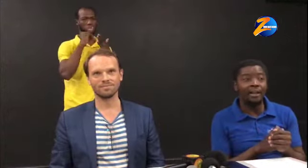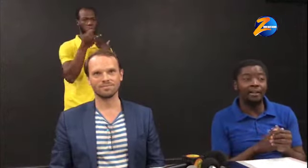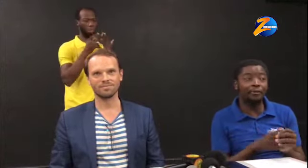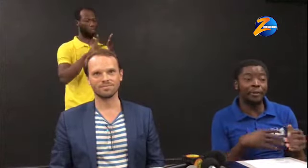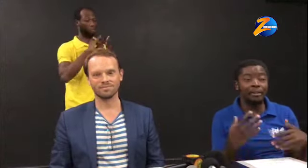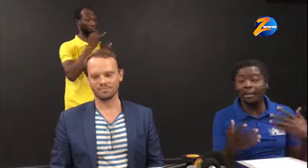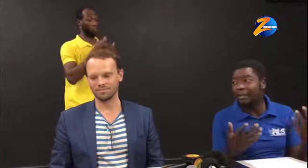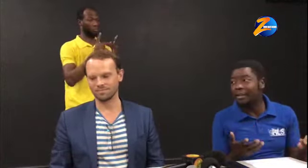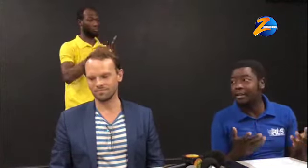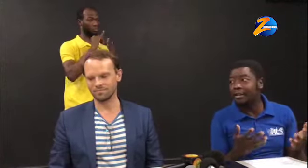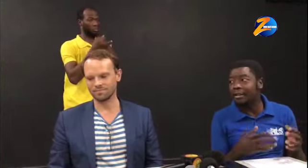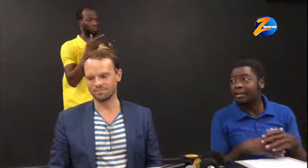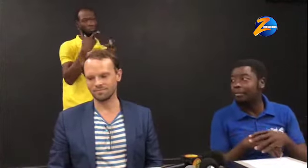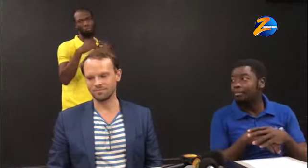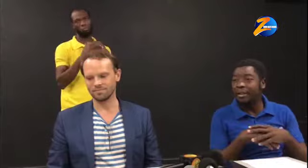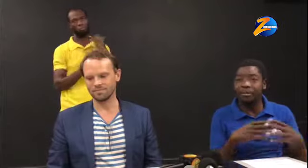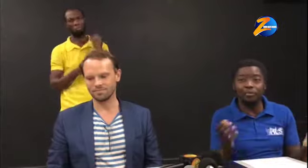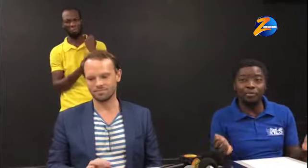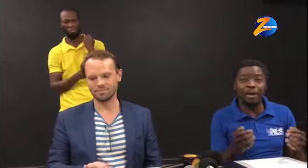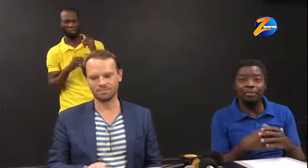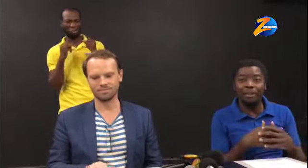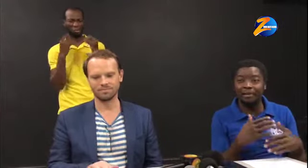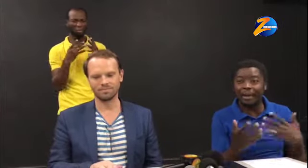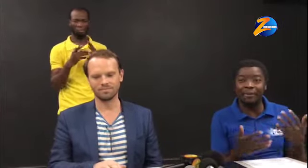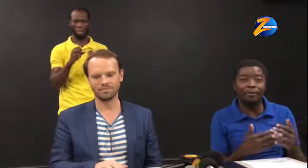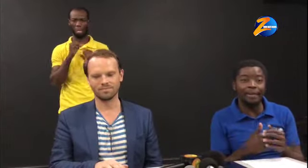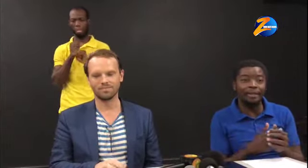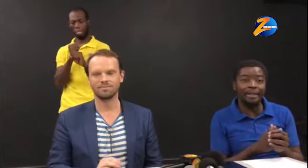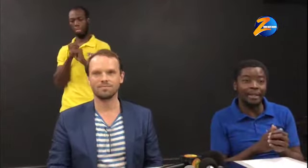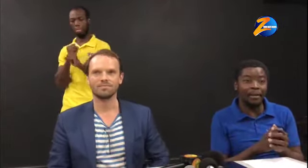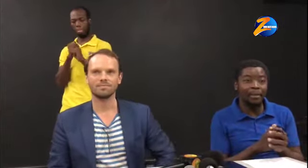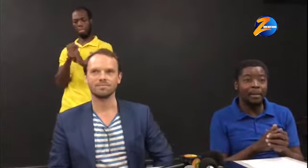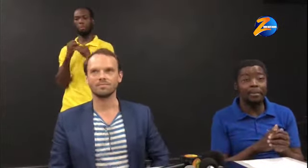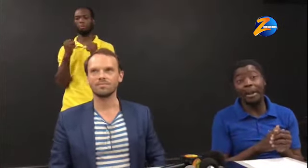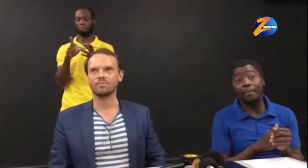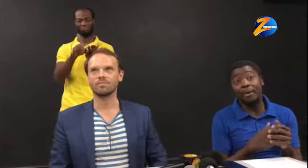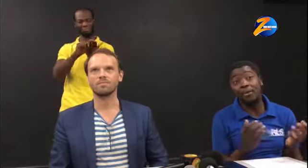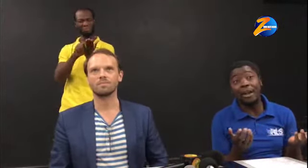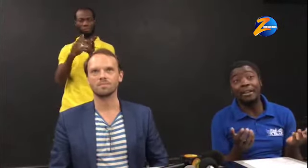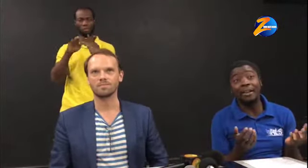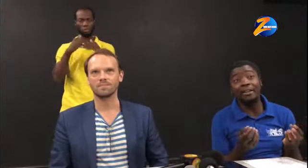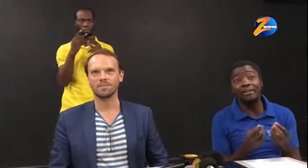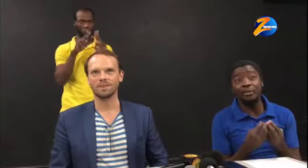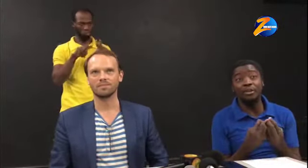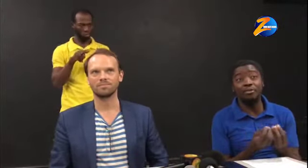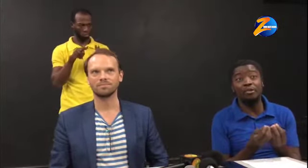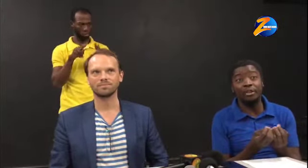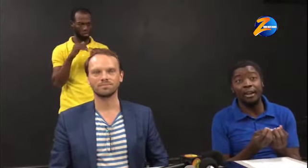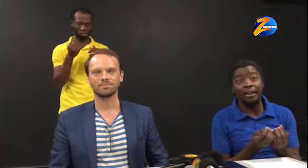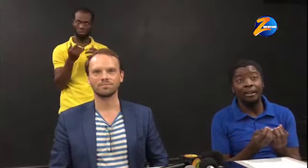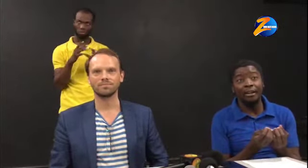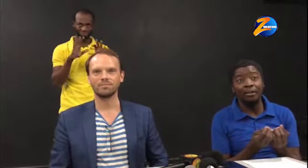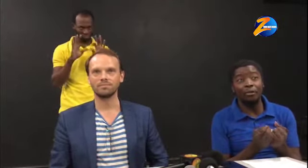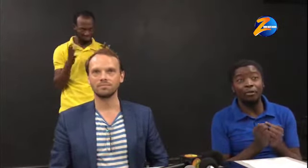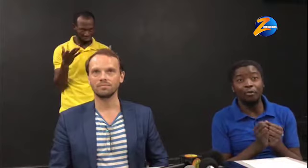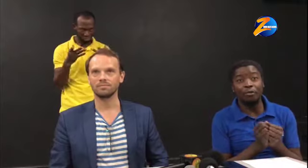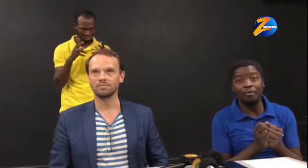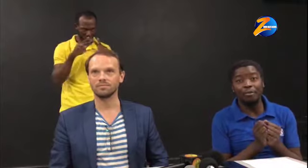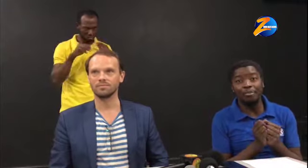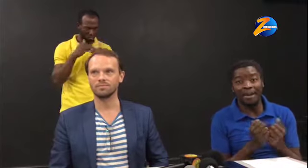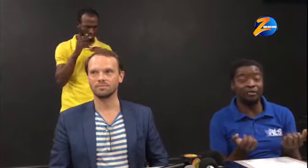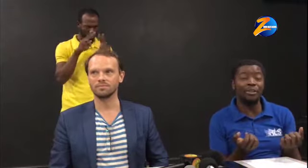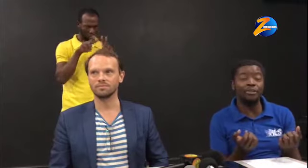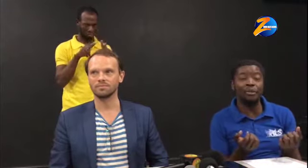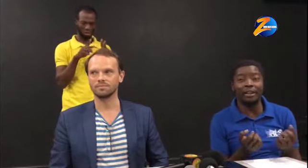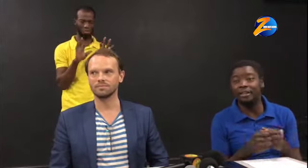sera mis en œuvre à travers des formations en langue des signes dédiées aux entendants, précise le directeur et cofondateur de l'Institut haïtien